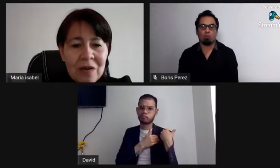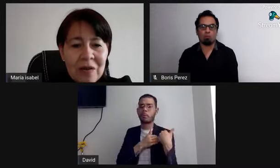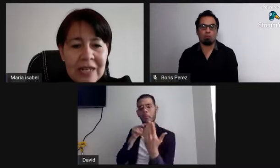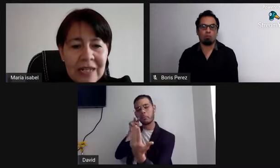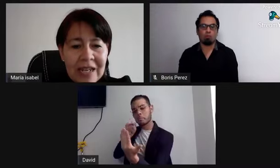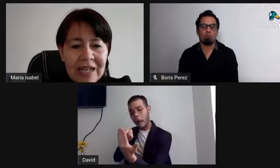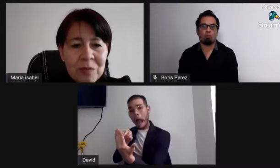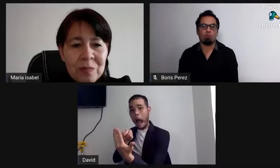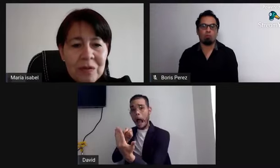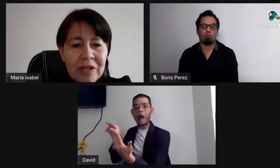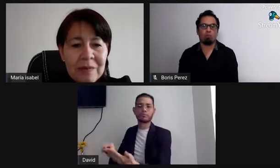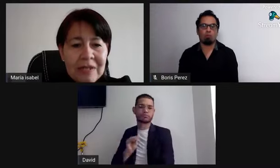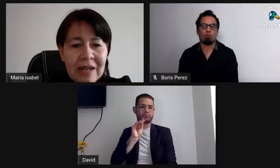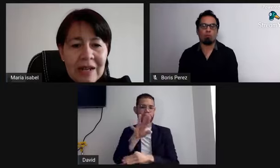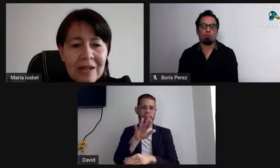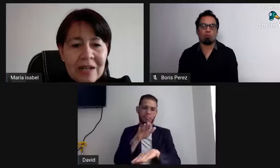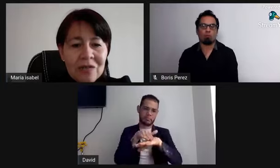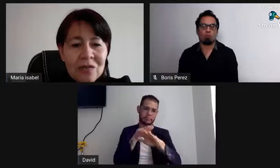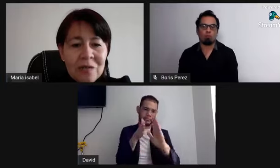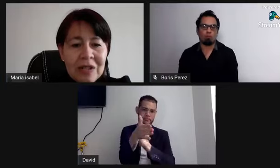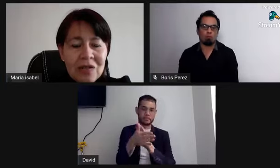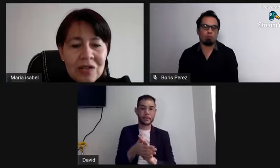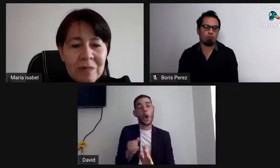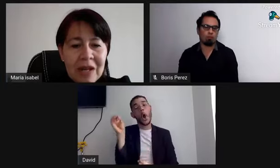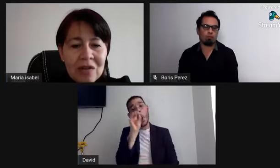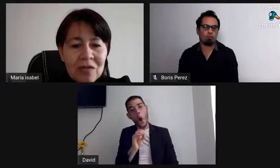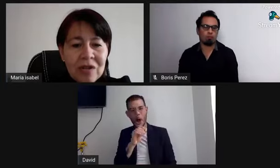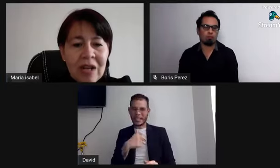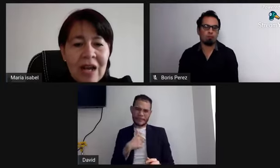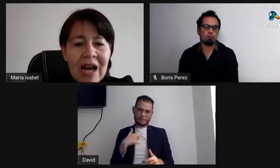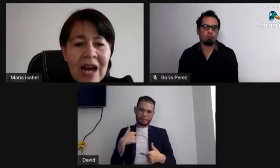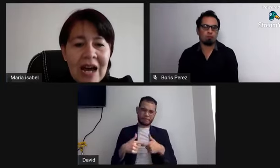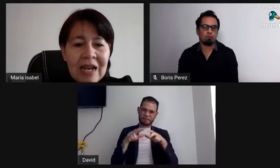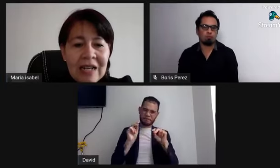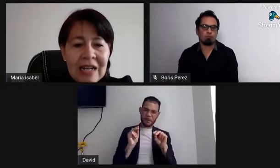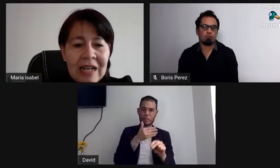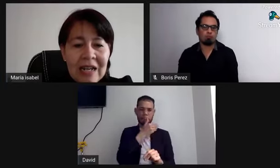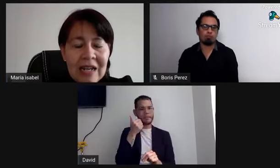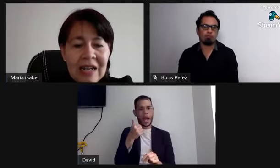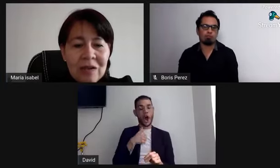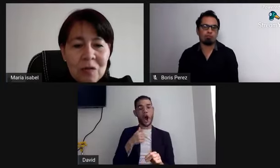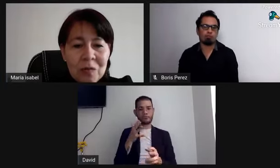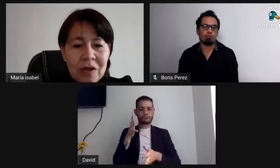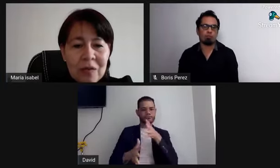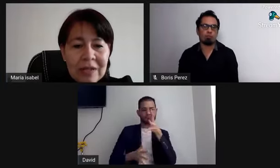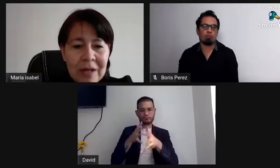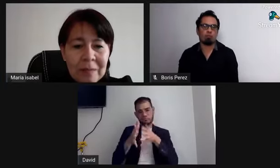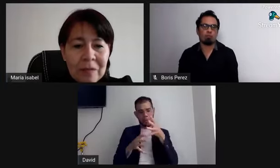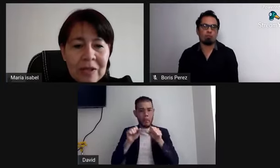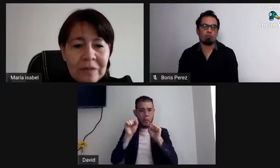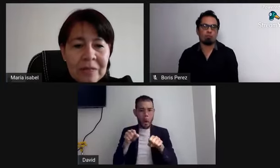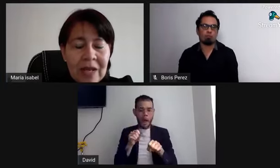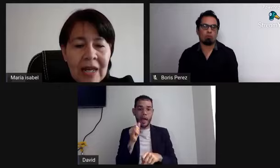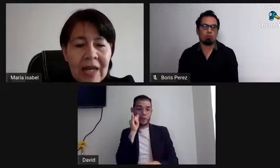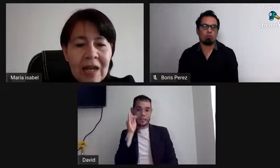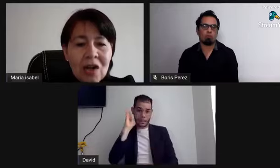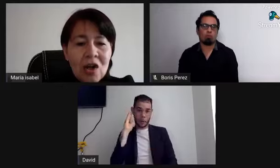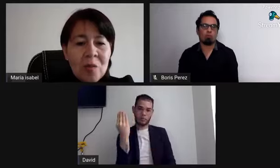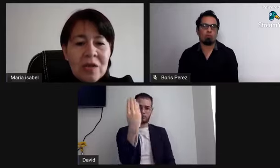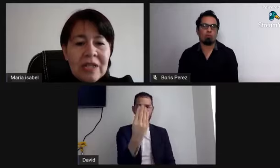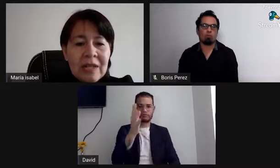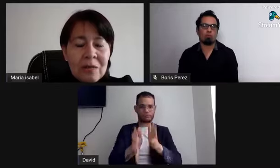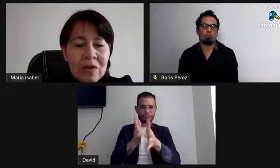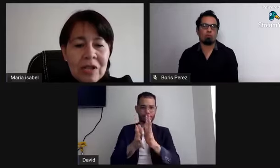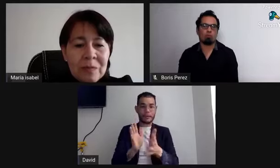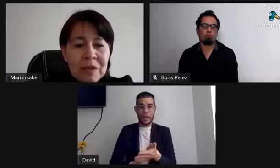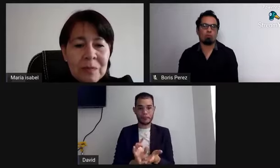pregunta en lengua de señas, pues pueden empezar a grabar sus videos y enviarlos en el grupo de WhatsApp. Bueno,